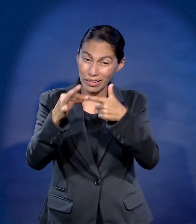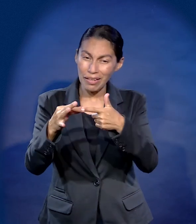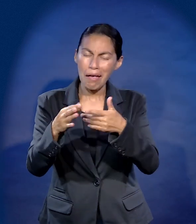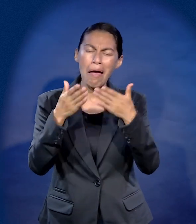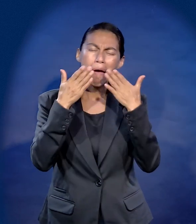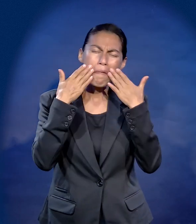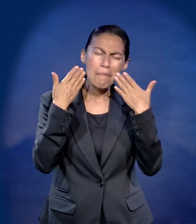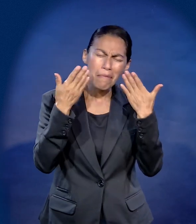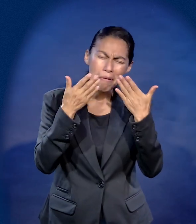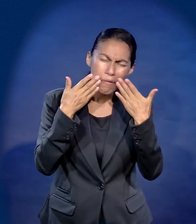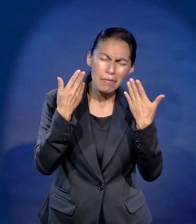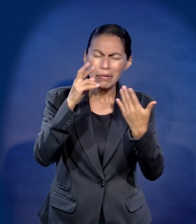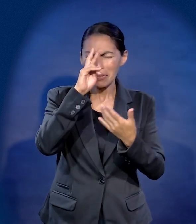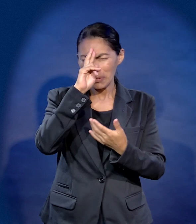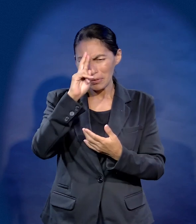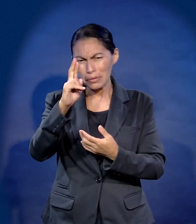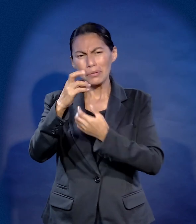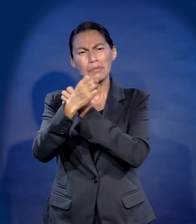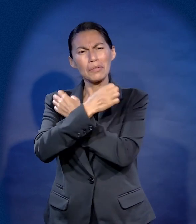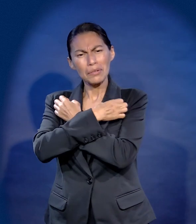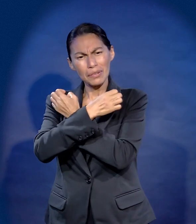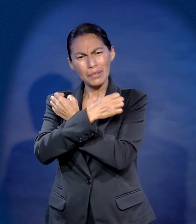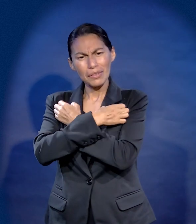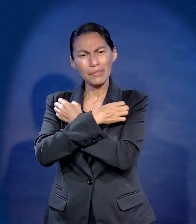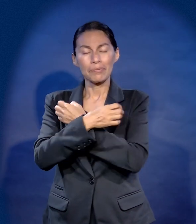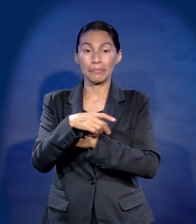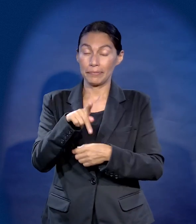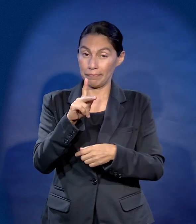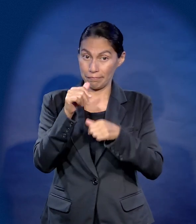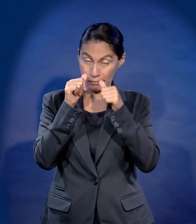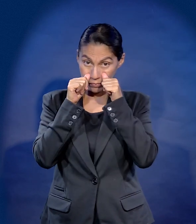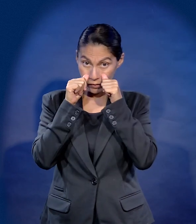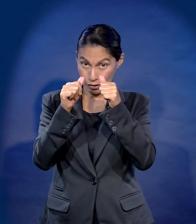y amistoso, educado.